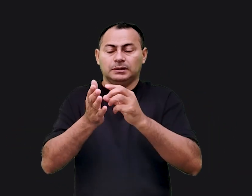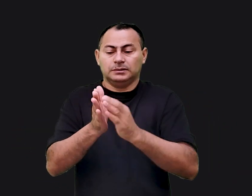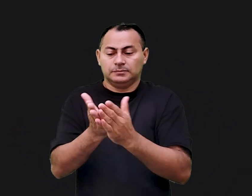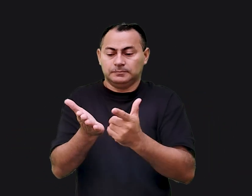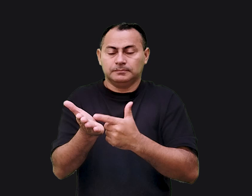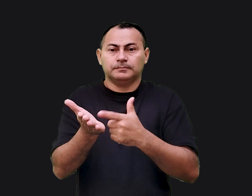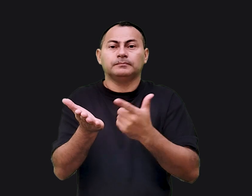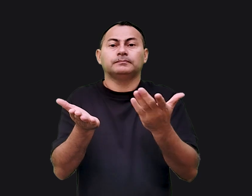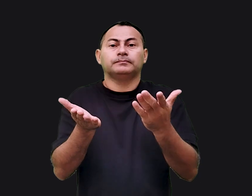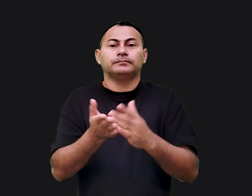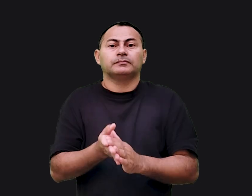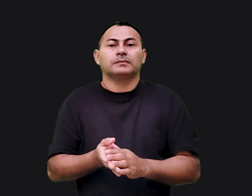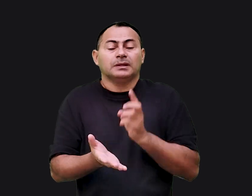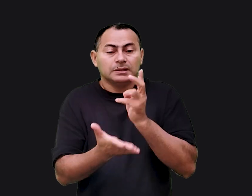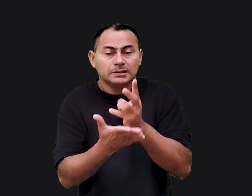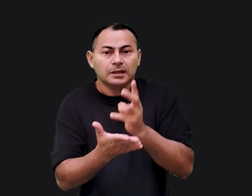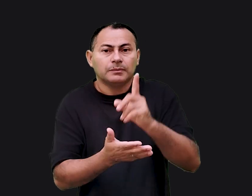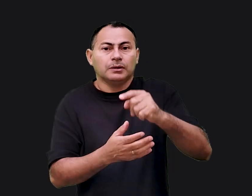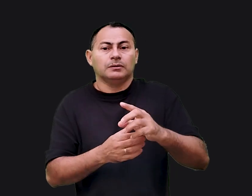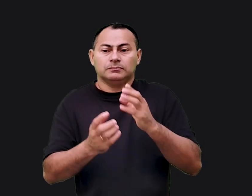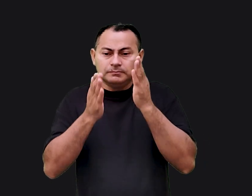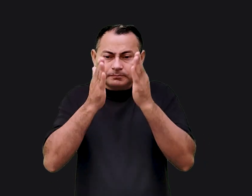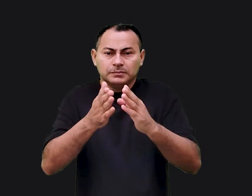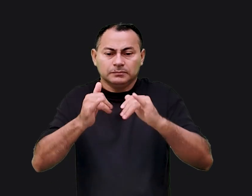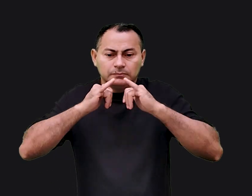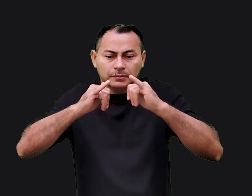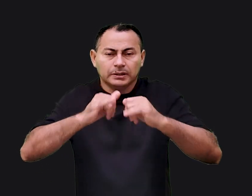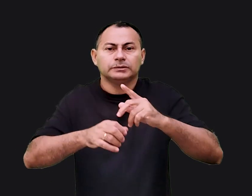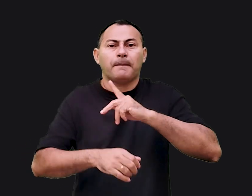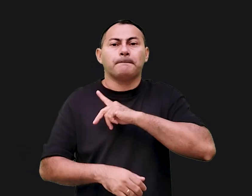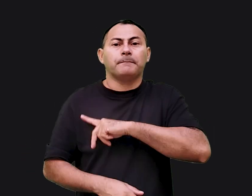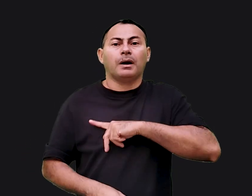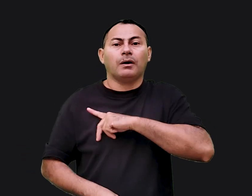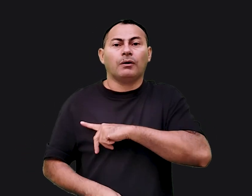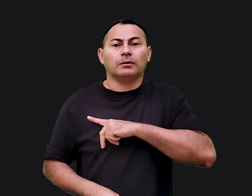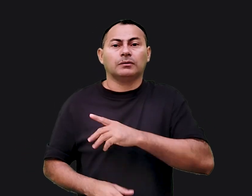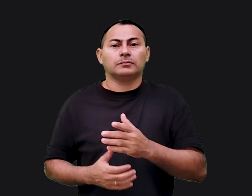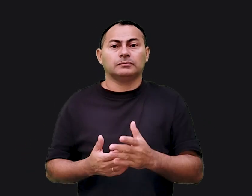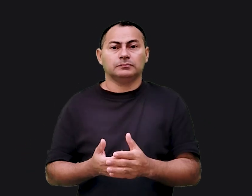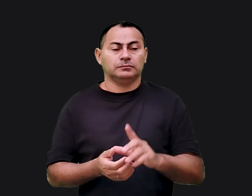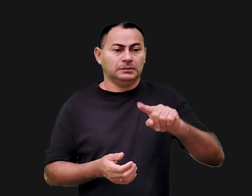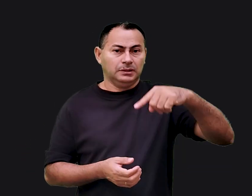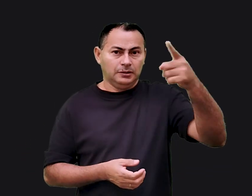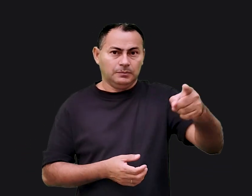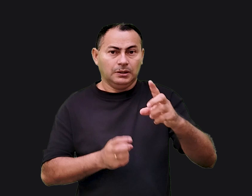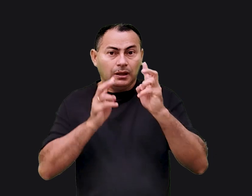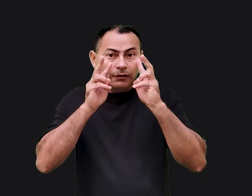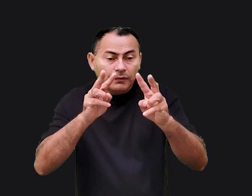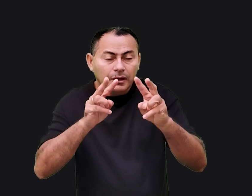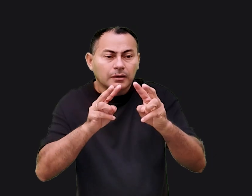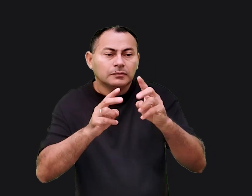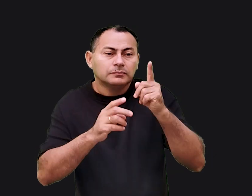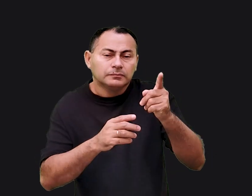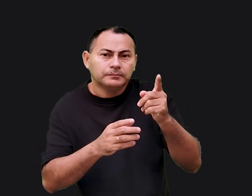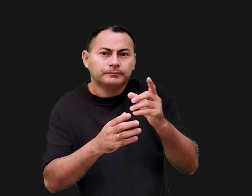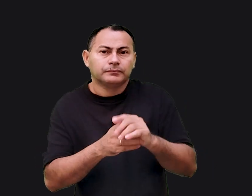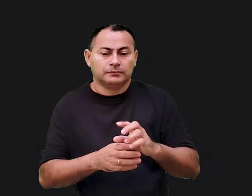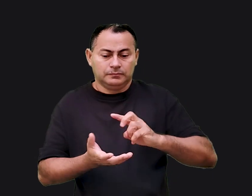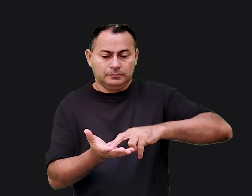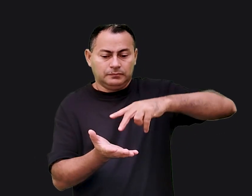escrituras este sempre foi o teor das pregações de Paulo depois que ouviram sobre a ressurreição